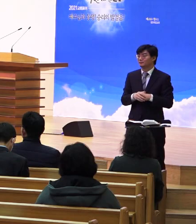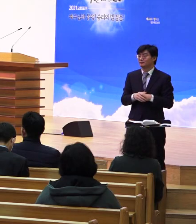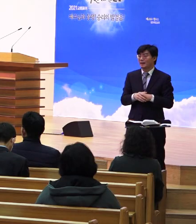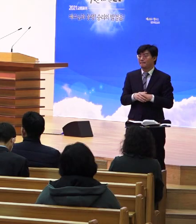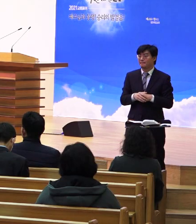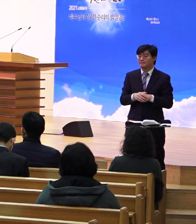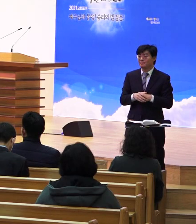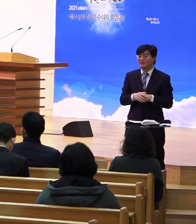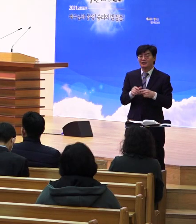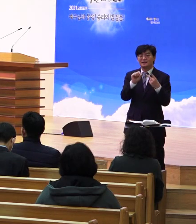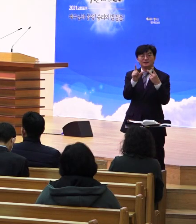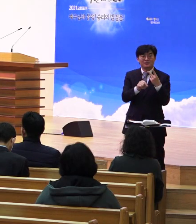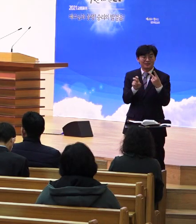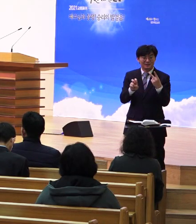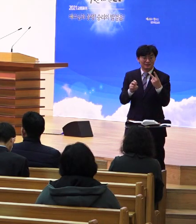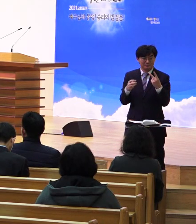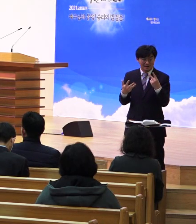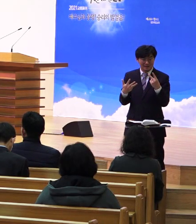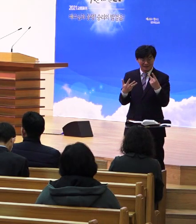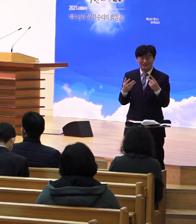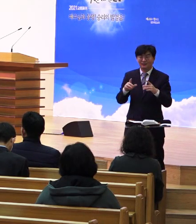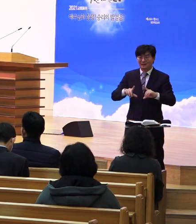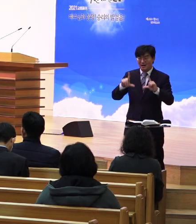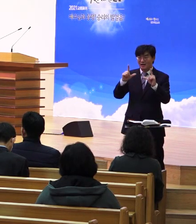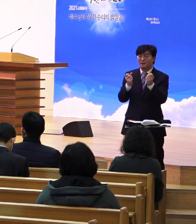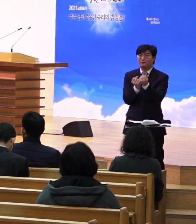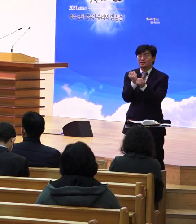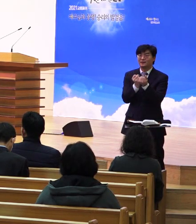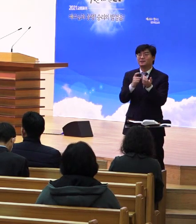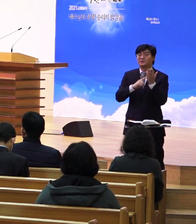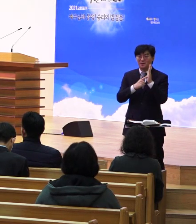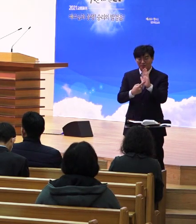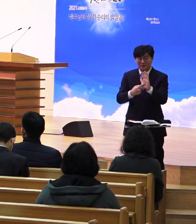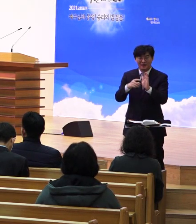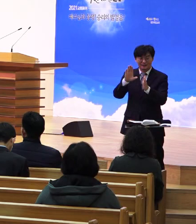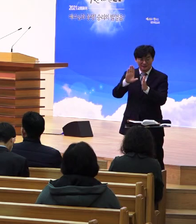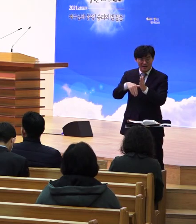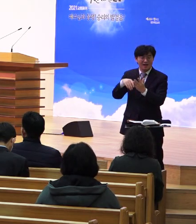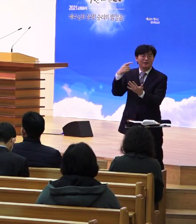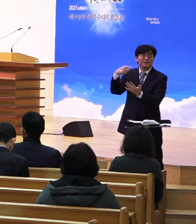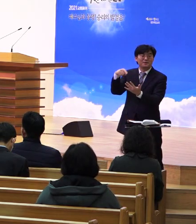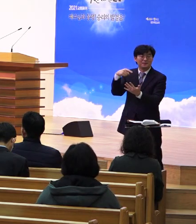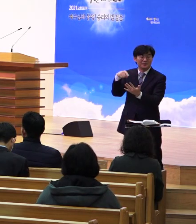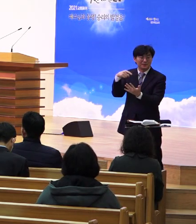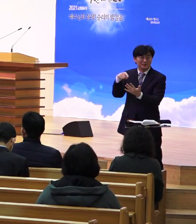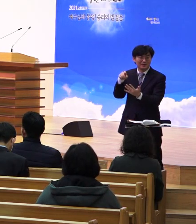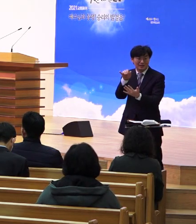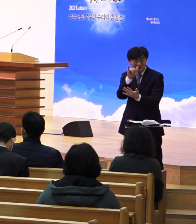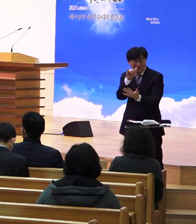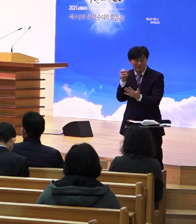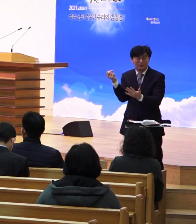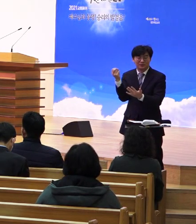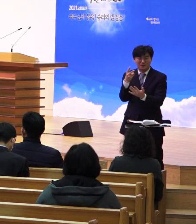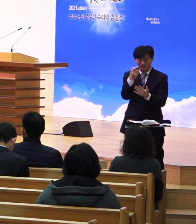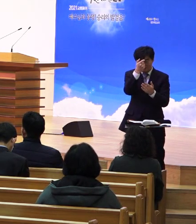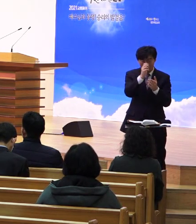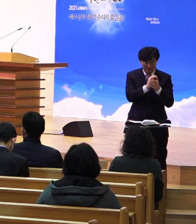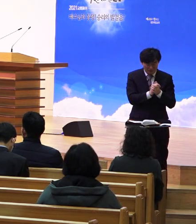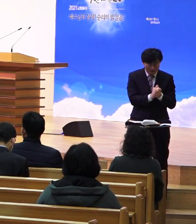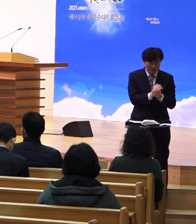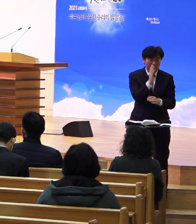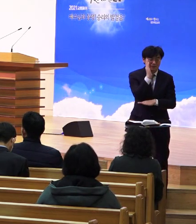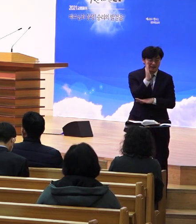담임 목사님이십니다. 그래서 제가 왔습니다. 중요한 건 뭐겠어요, 여러분? 첫 번째는 기도입니다. 여러분